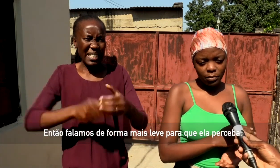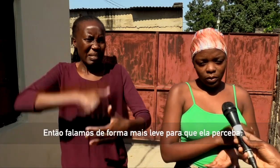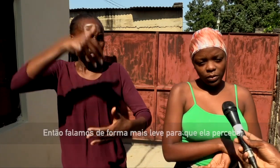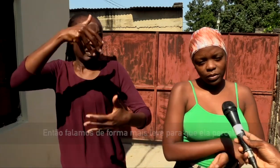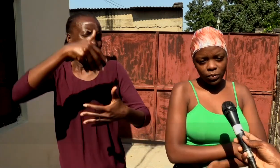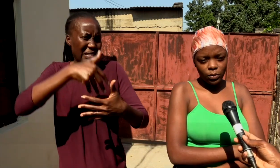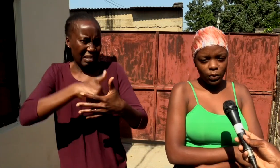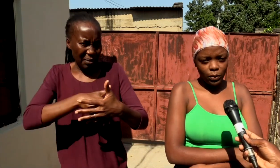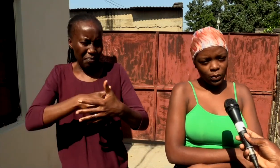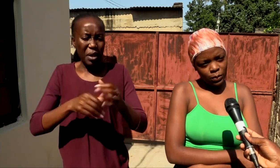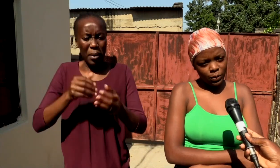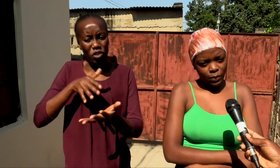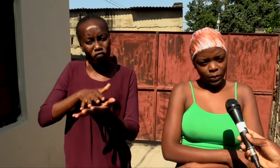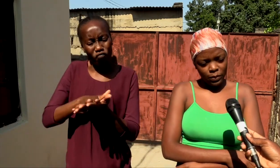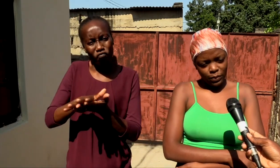perceba melhor o assunto.